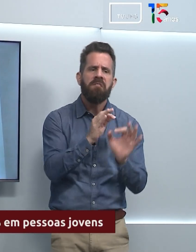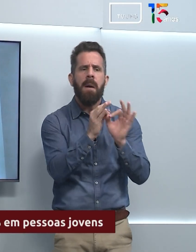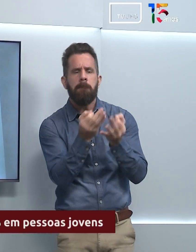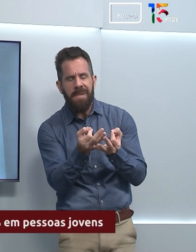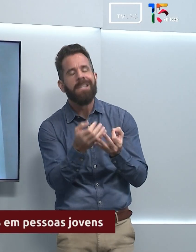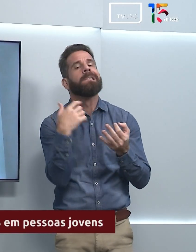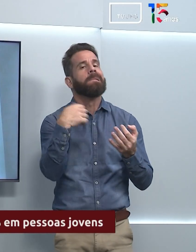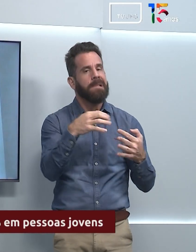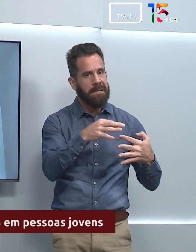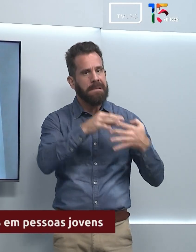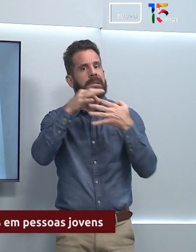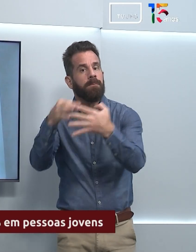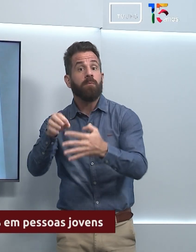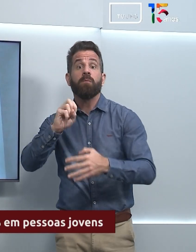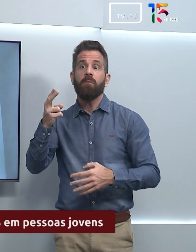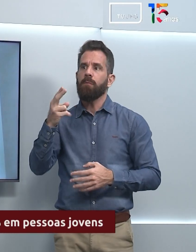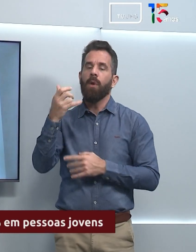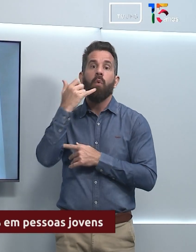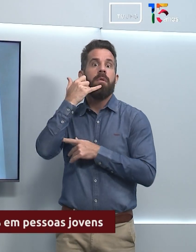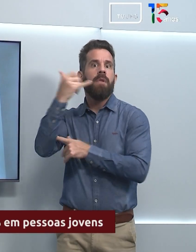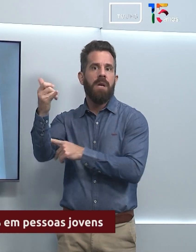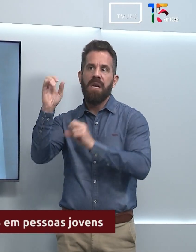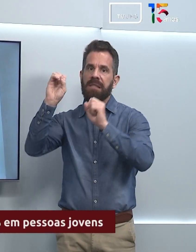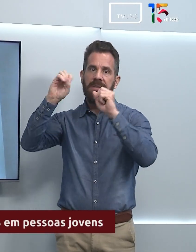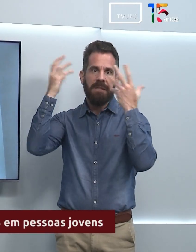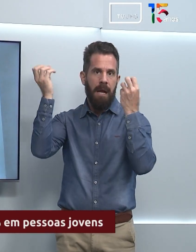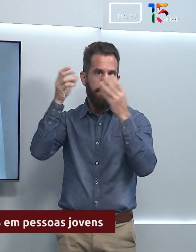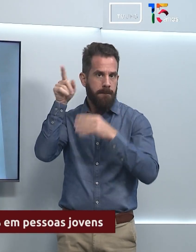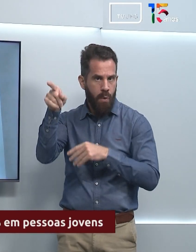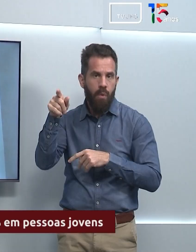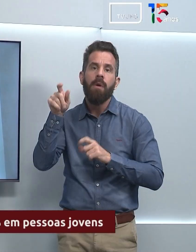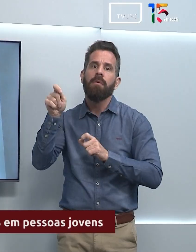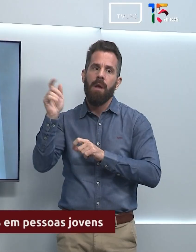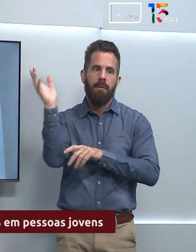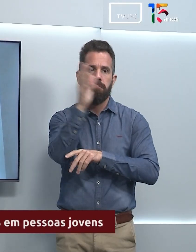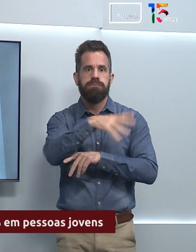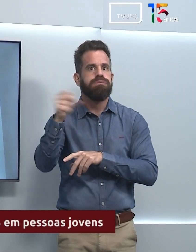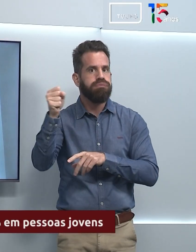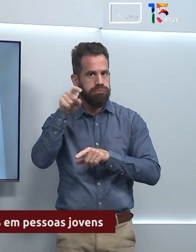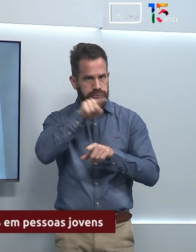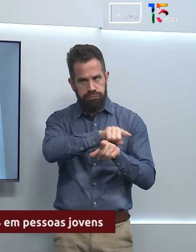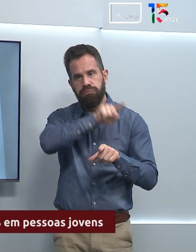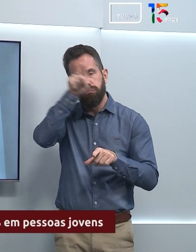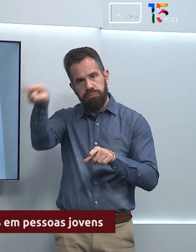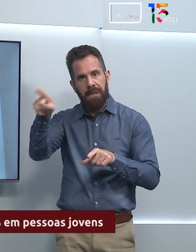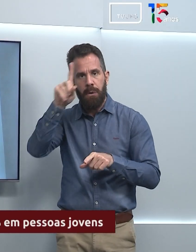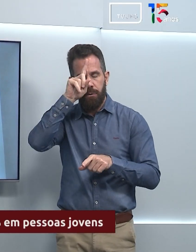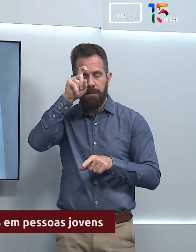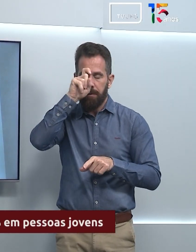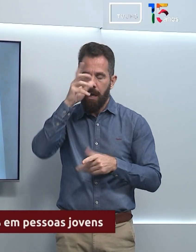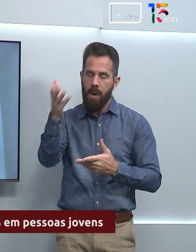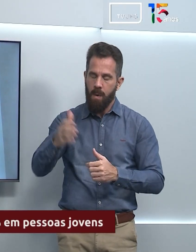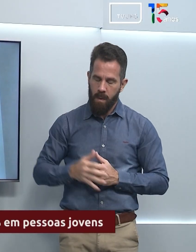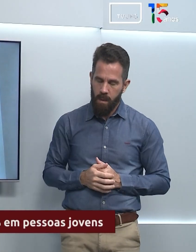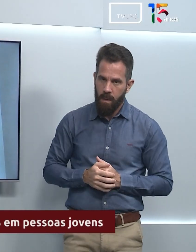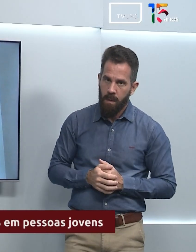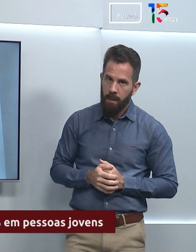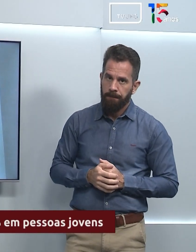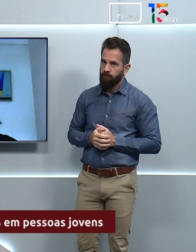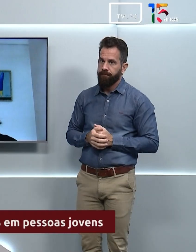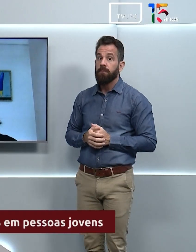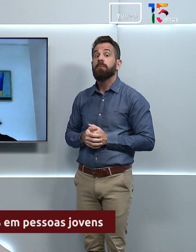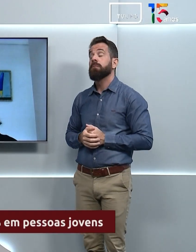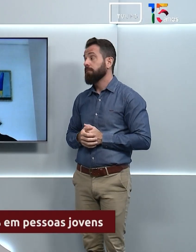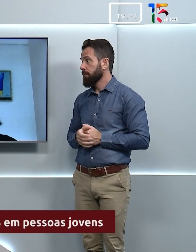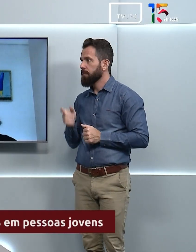essa pessoa ou ligar para o SAMU nas cidades que tenham esse tipo de serviço disponível para a população. Então, sempre procurar